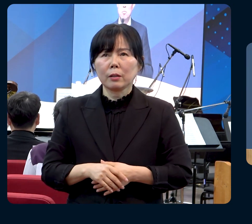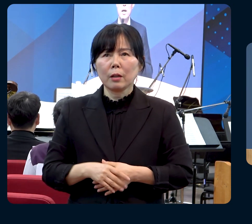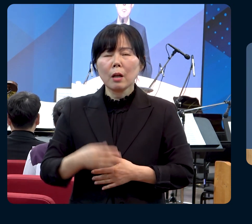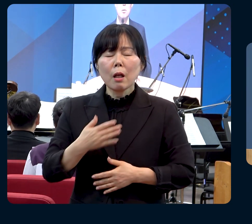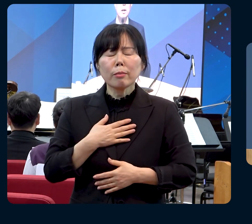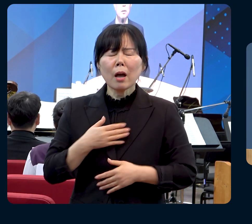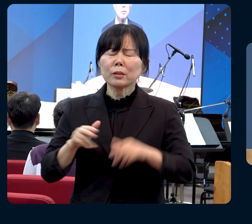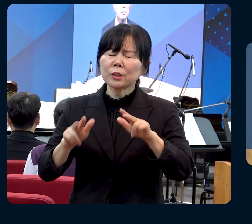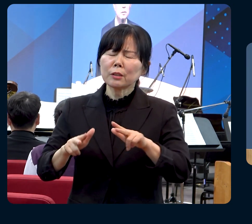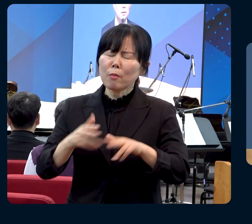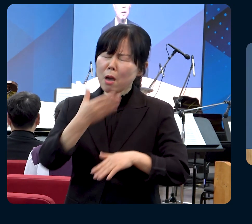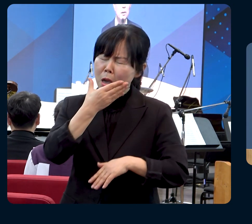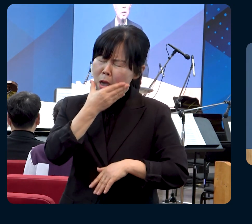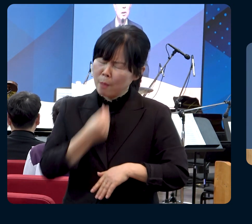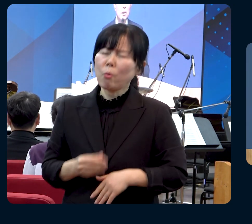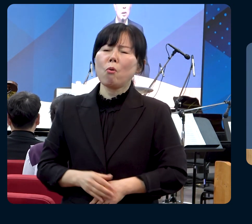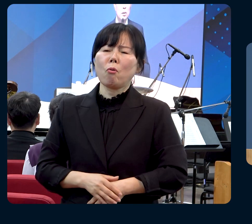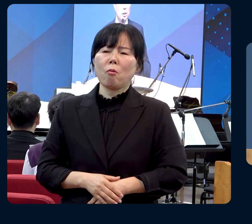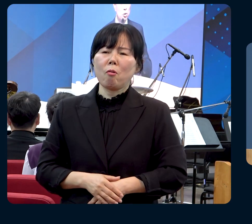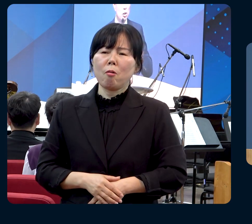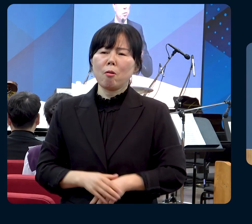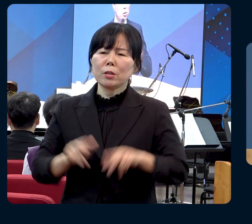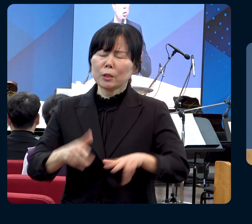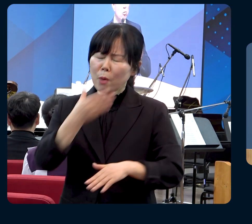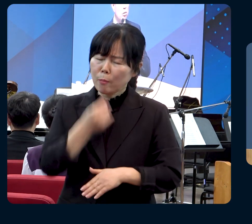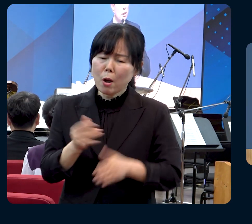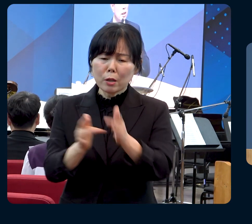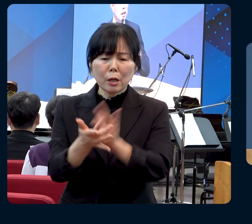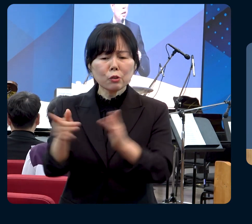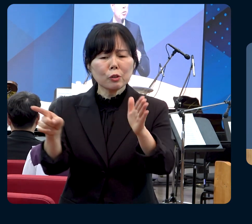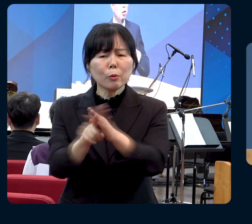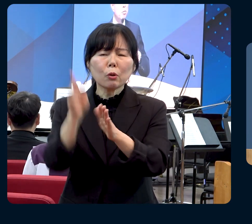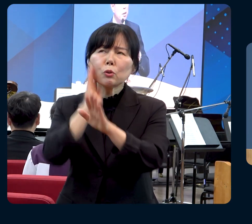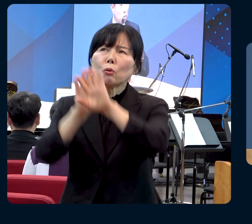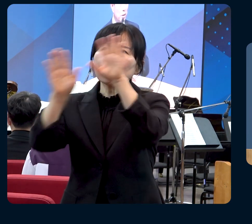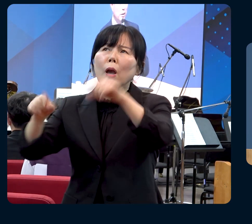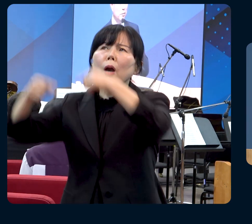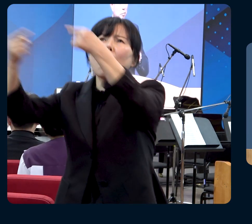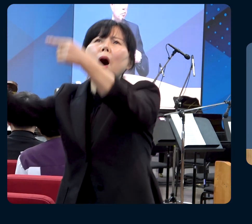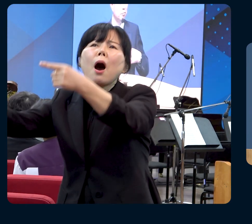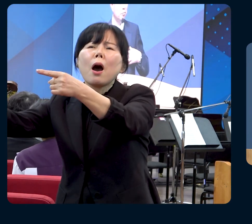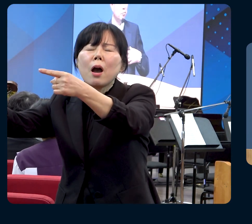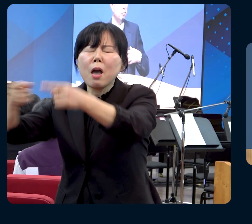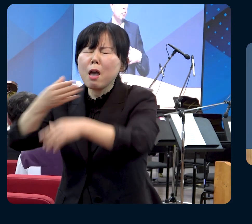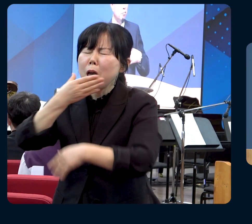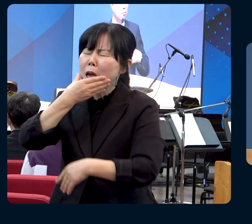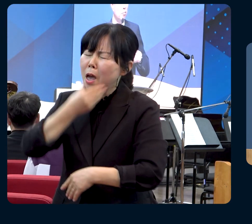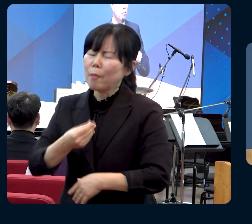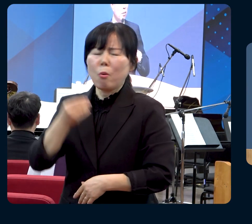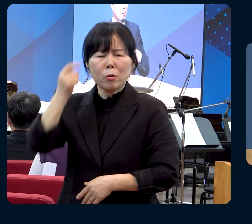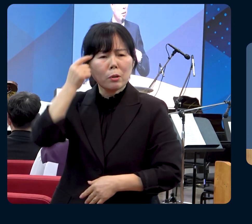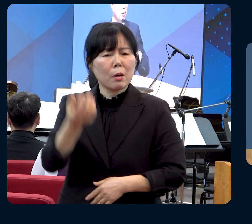전 너무 행복해요. 저 예수님 믿고 천국 갈 생각하면 너무 행복해요.